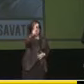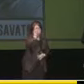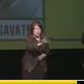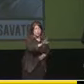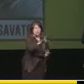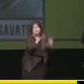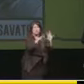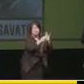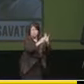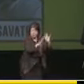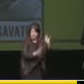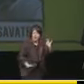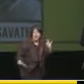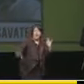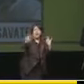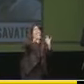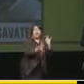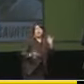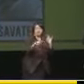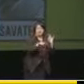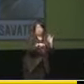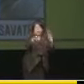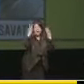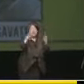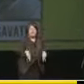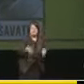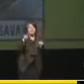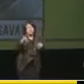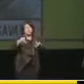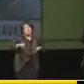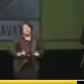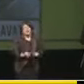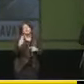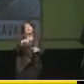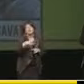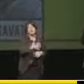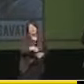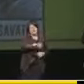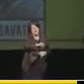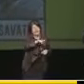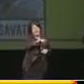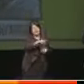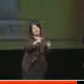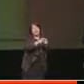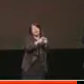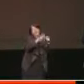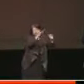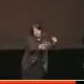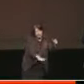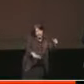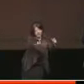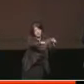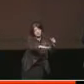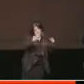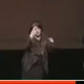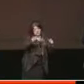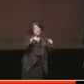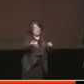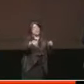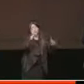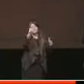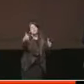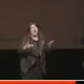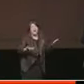Fernando Savater è nato a San Sebastian nei paesi baschi in Spagna come sapete quest'anno il salone ha non un paese ospite ma una lingua